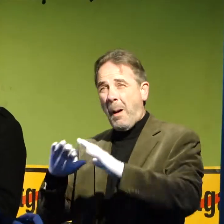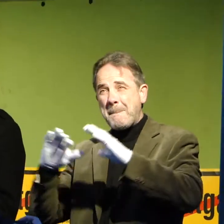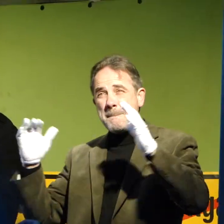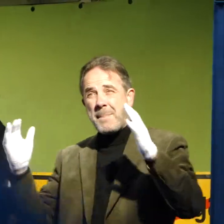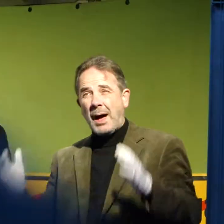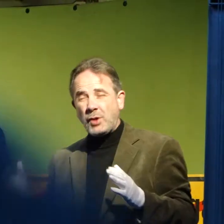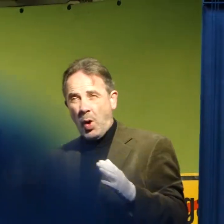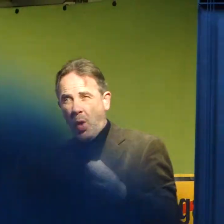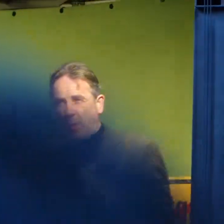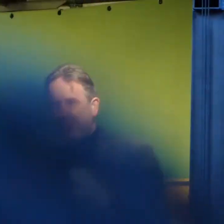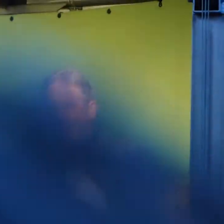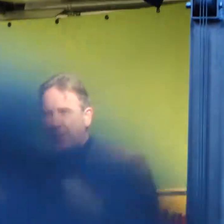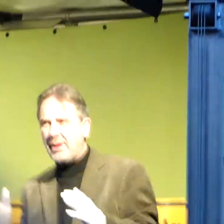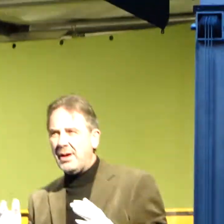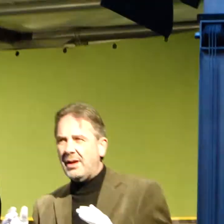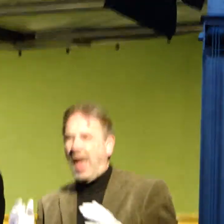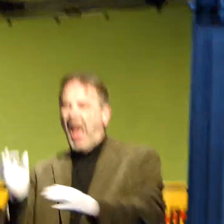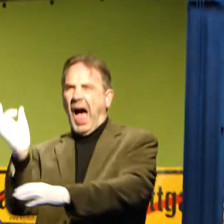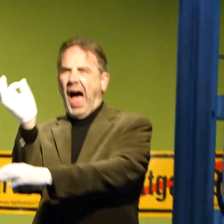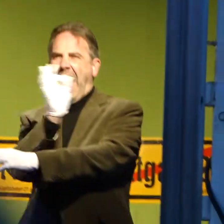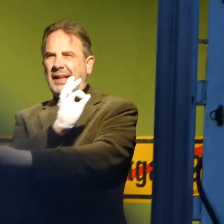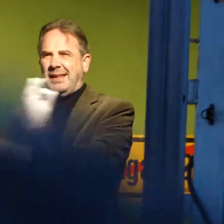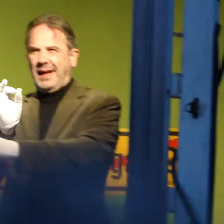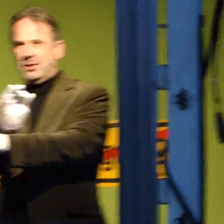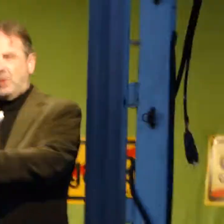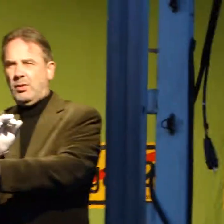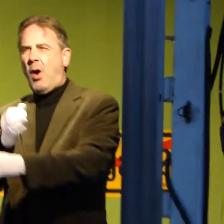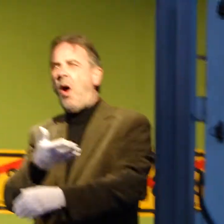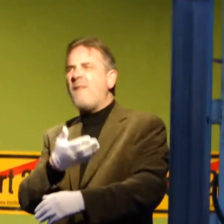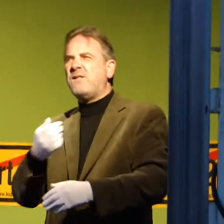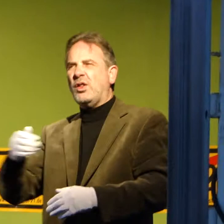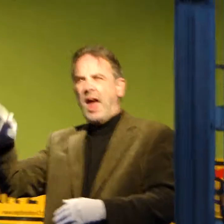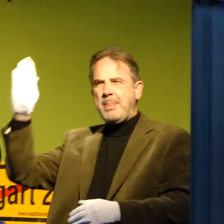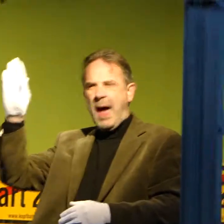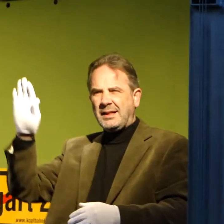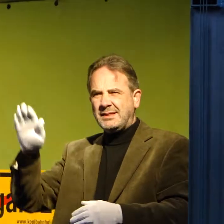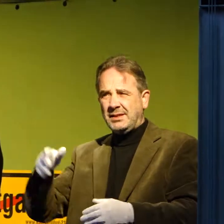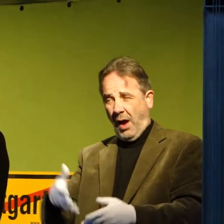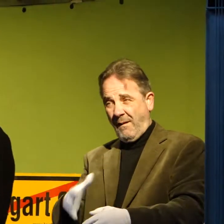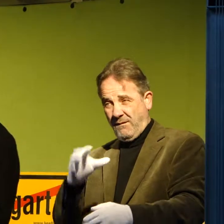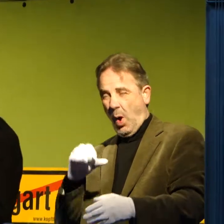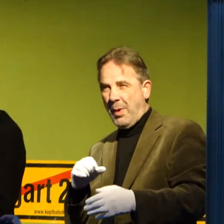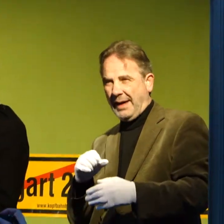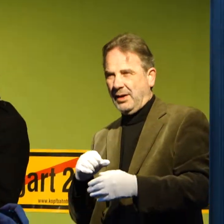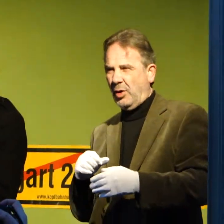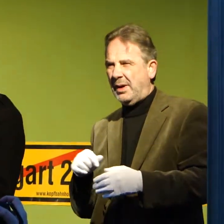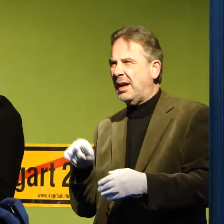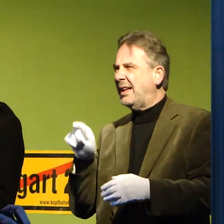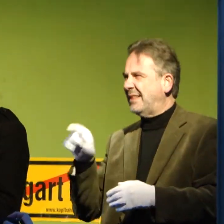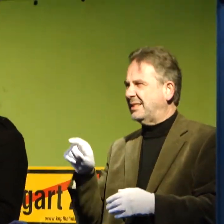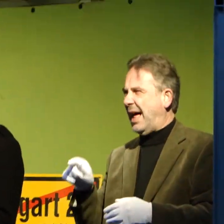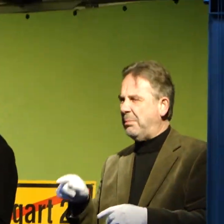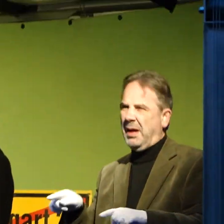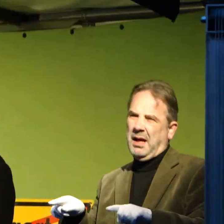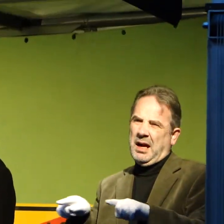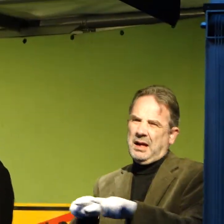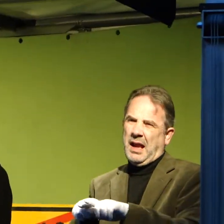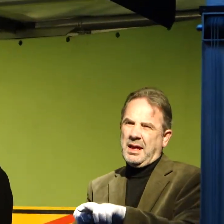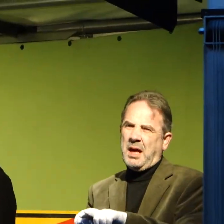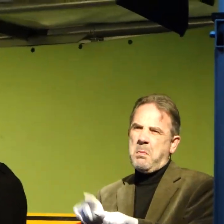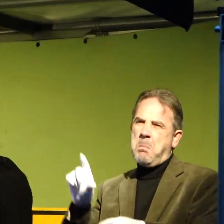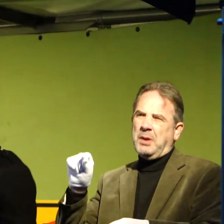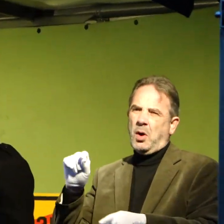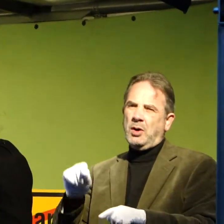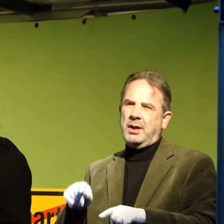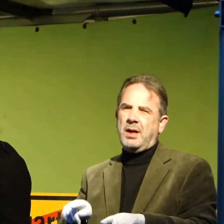Architektur des Nationalsozialismus vorweggenommen habe und somit angeblich dasselbe bedeuten